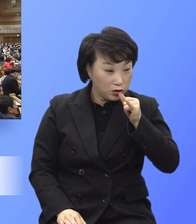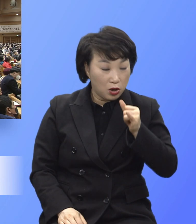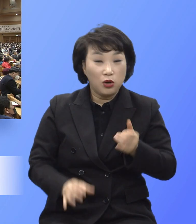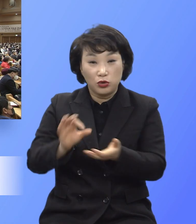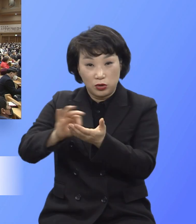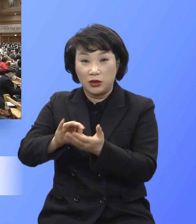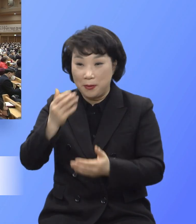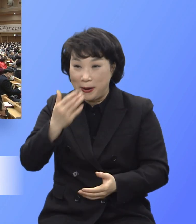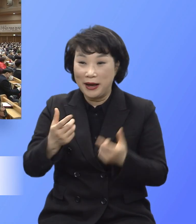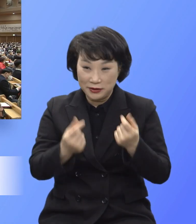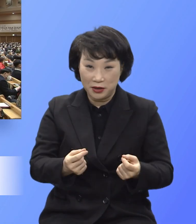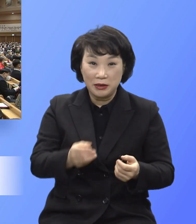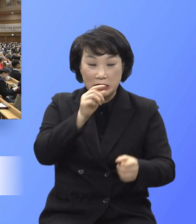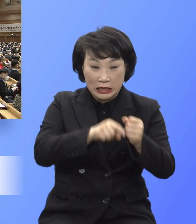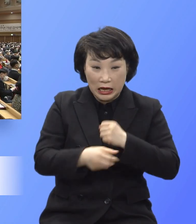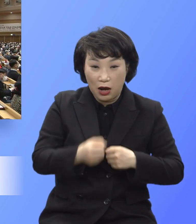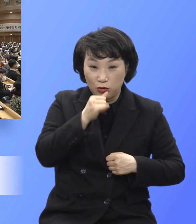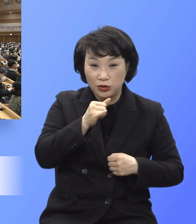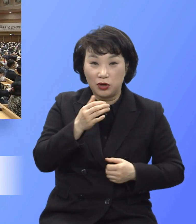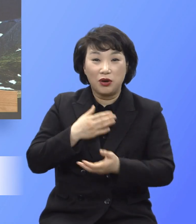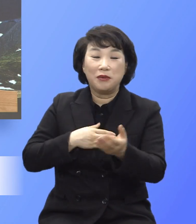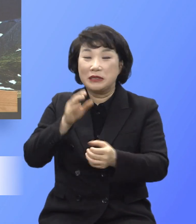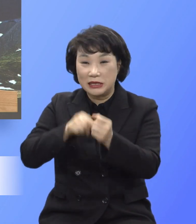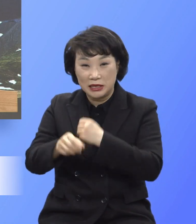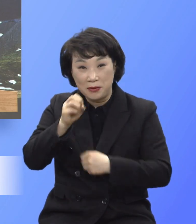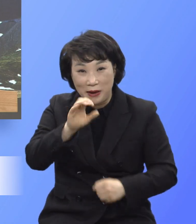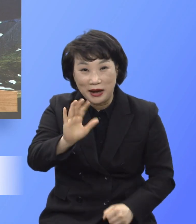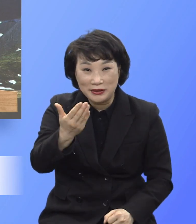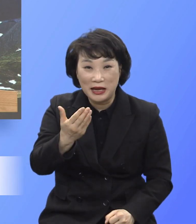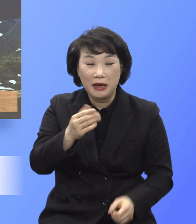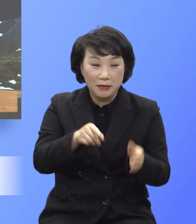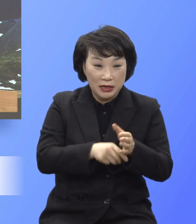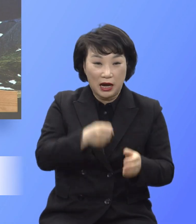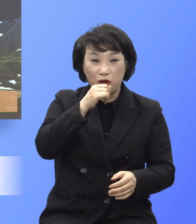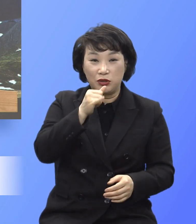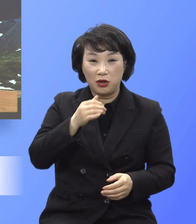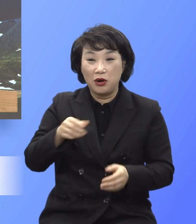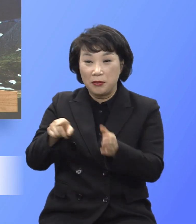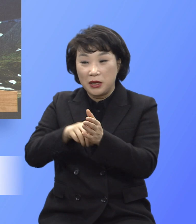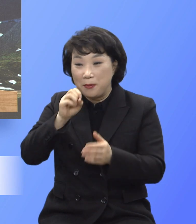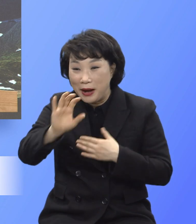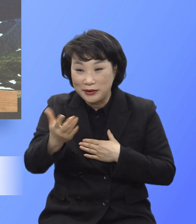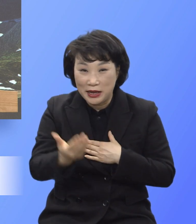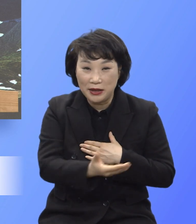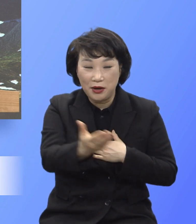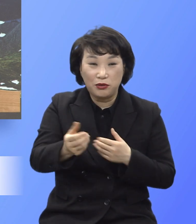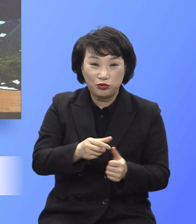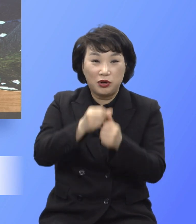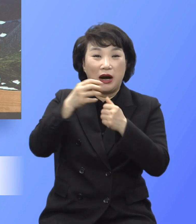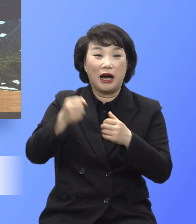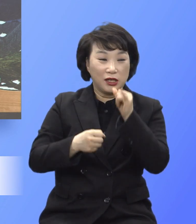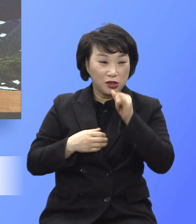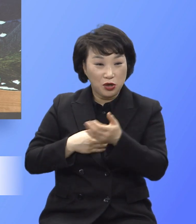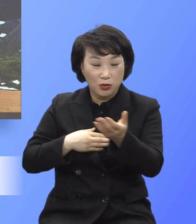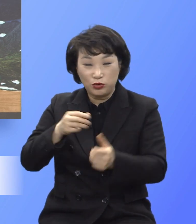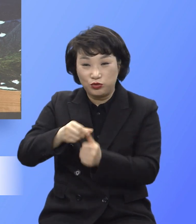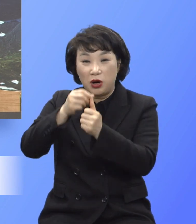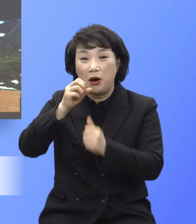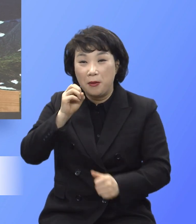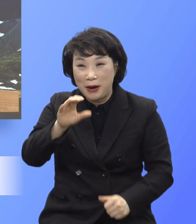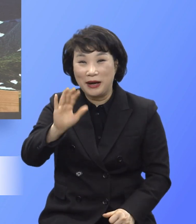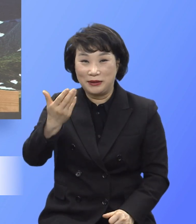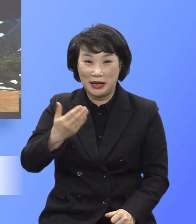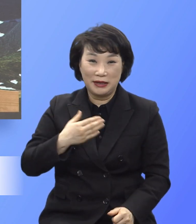있듯이 진리를 가진 자가 진리를 말하고 믿음을 가진 자가 믿음을 말하고 구원을 가진 자가 구원을